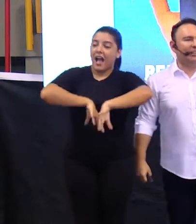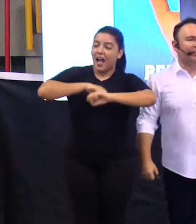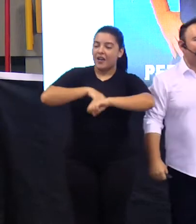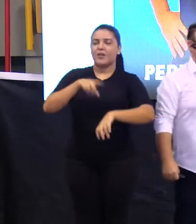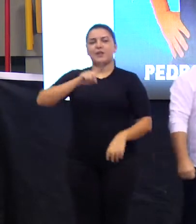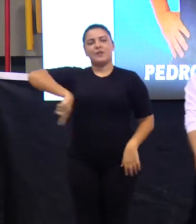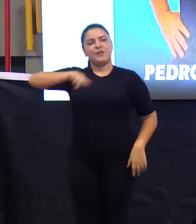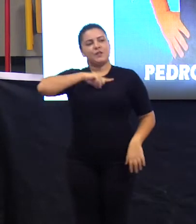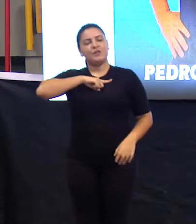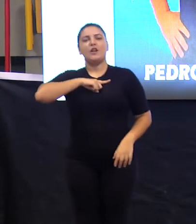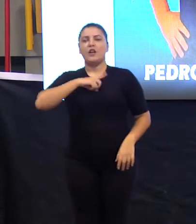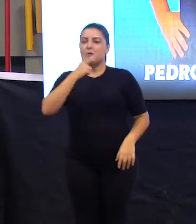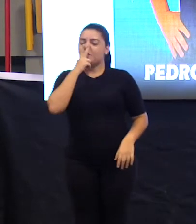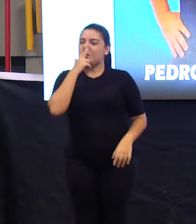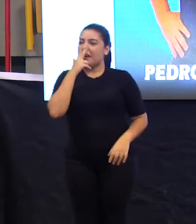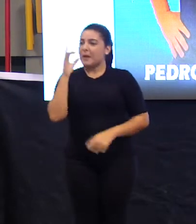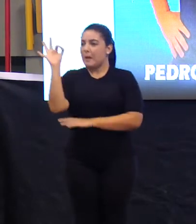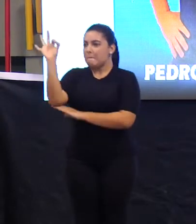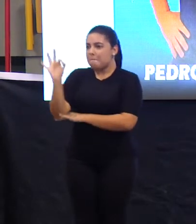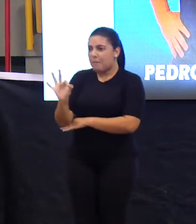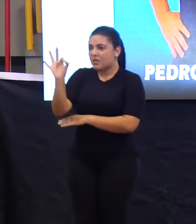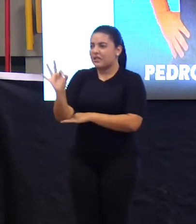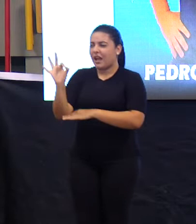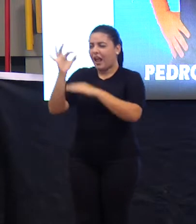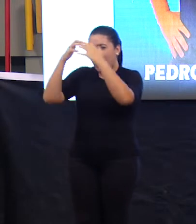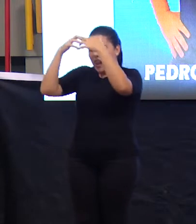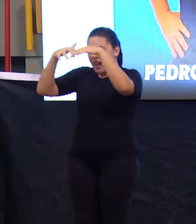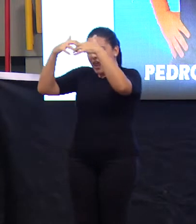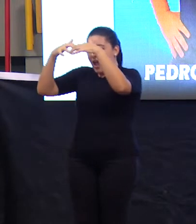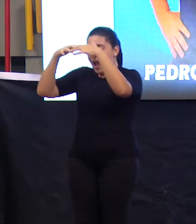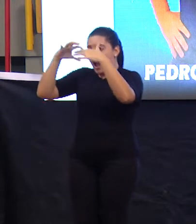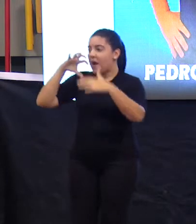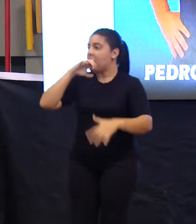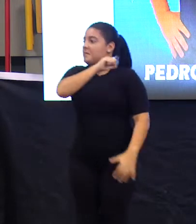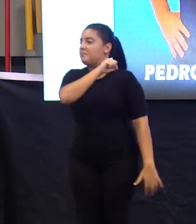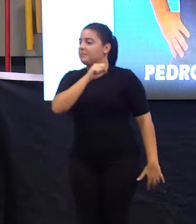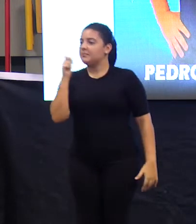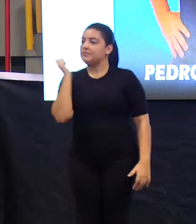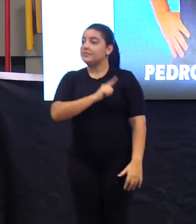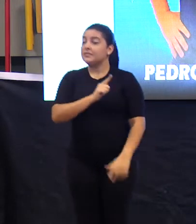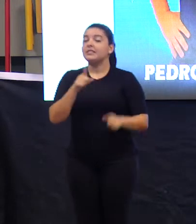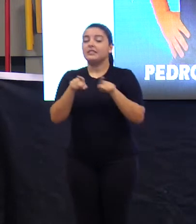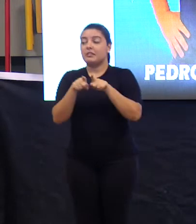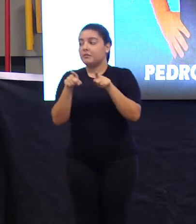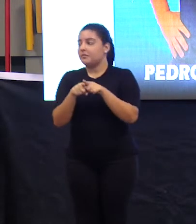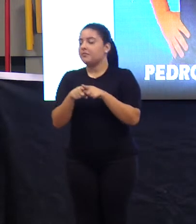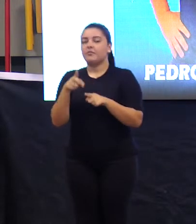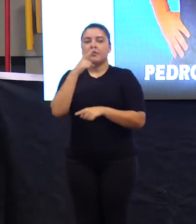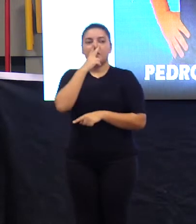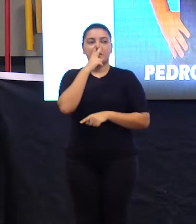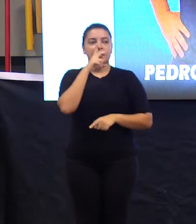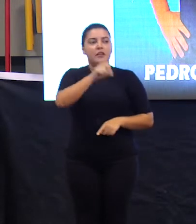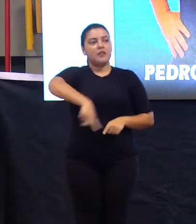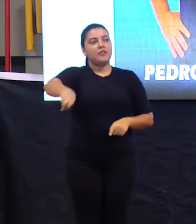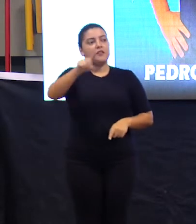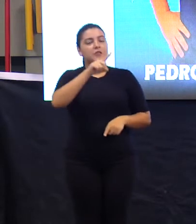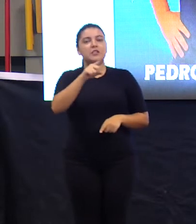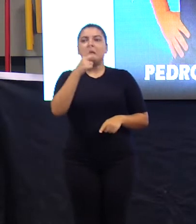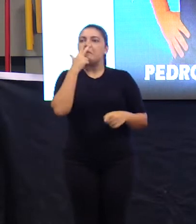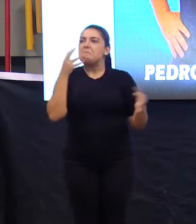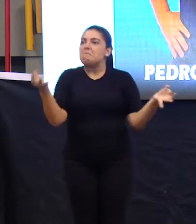daqui fazendo porcentagem de cabeça. Nós vamos sair daqui os ninjas da